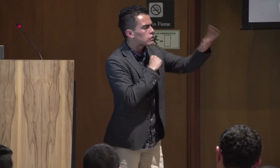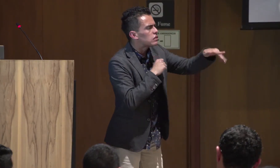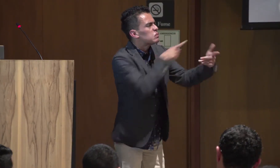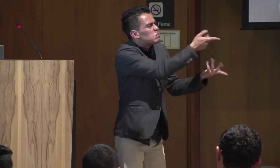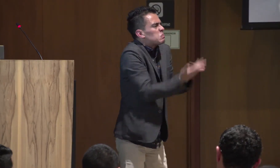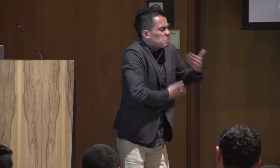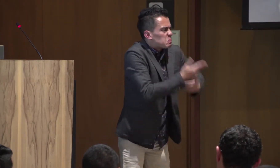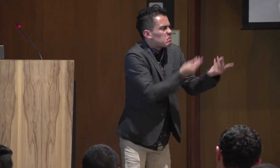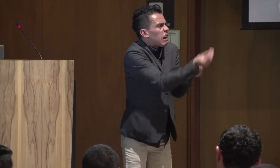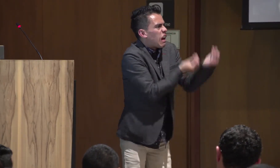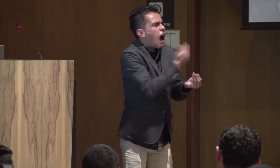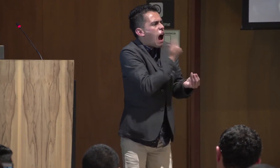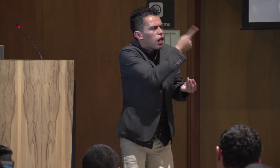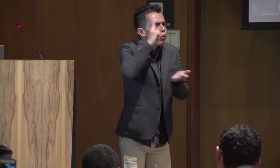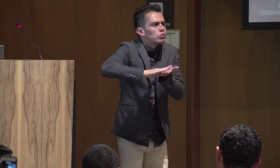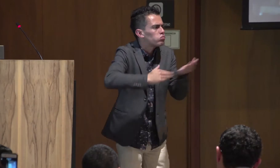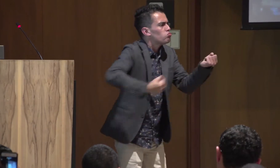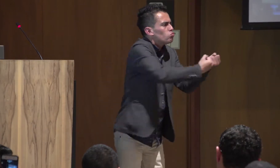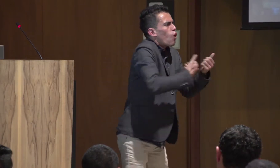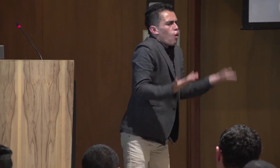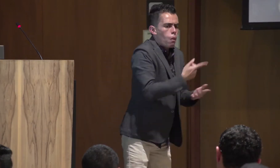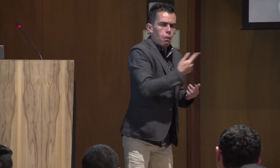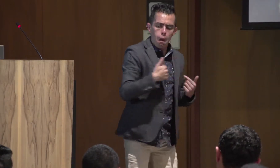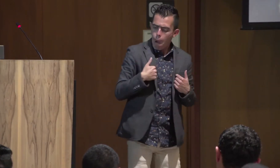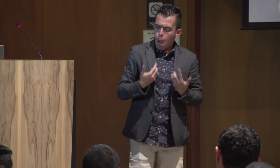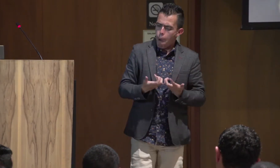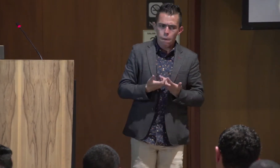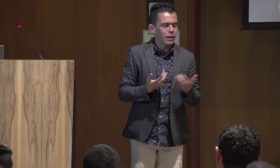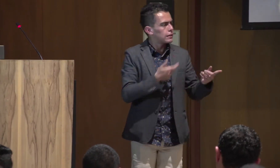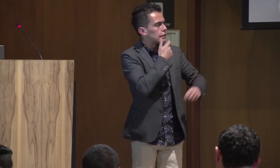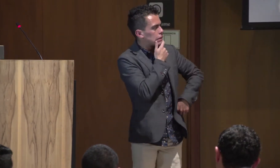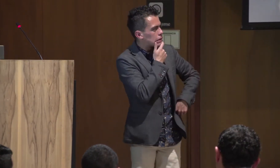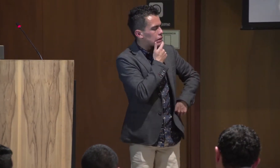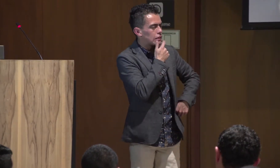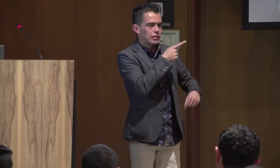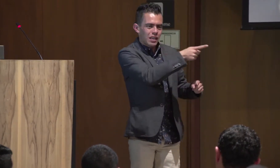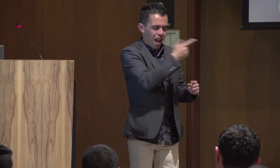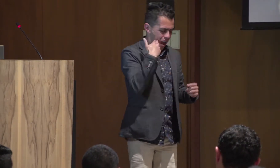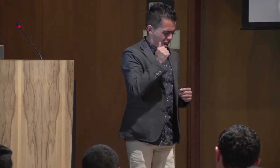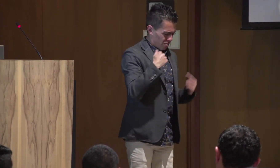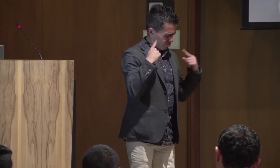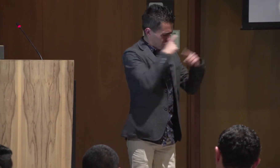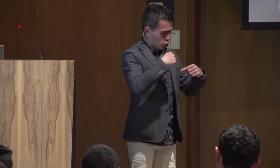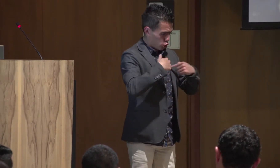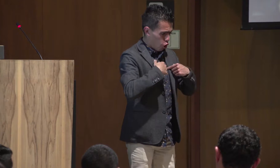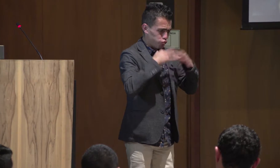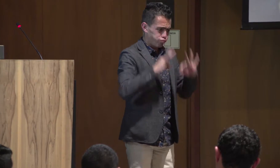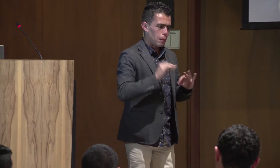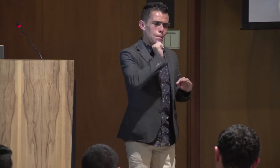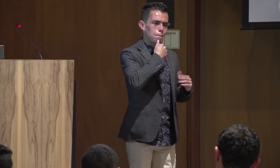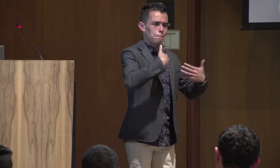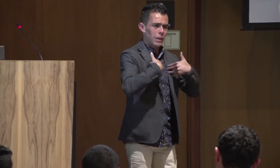poco su experiencia y en vista de ese relato, de ese testimonio, nosotros le preguntábamos, y bueno, ¿cómo te han ayudado a ti las autoridades,